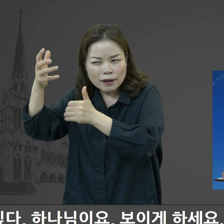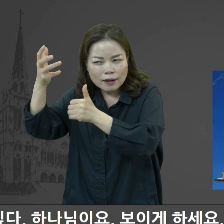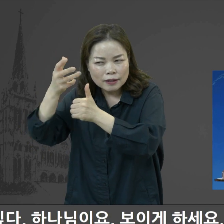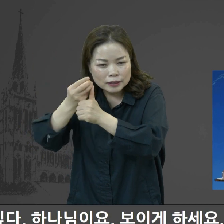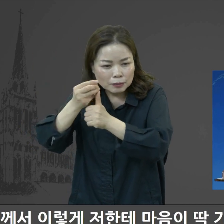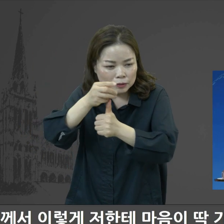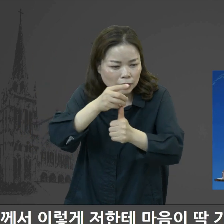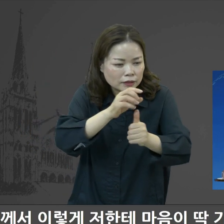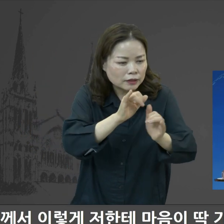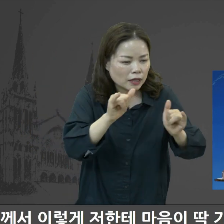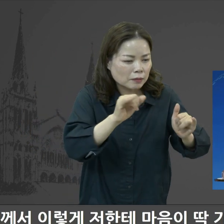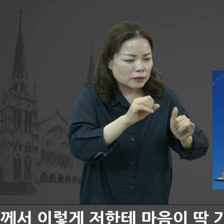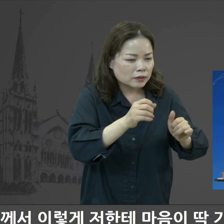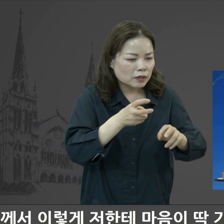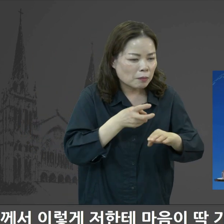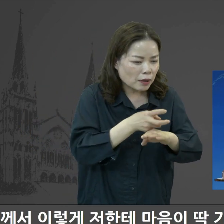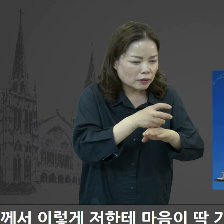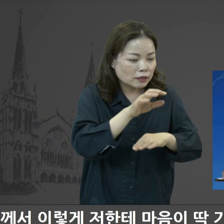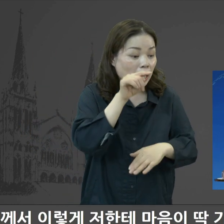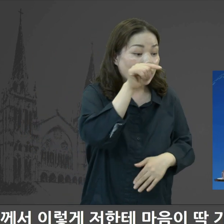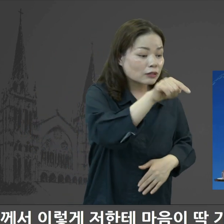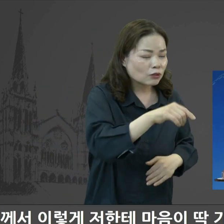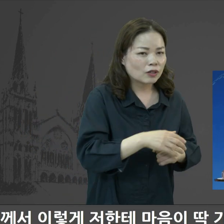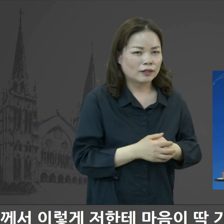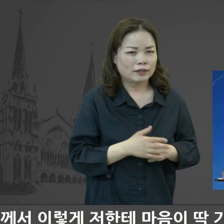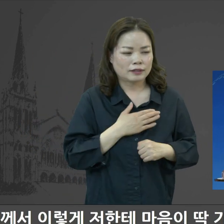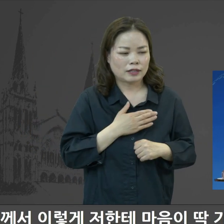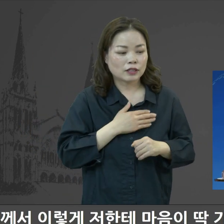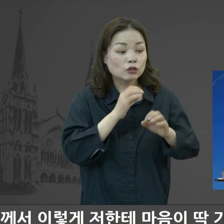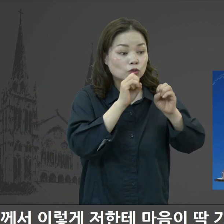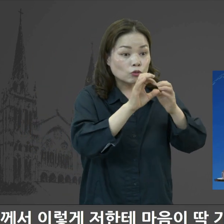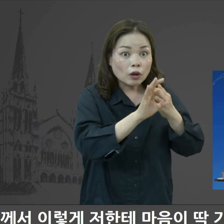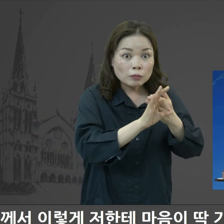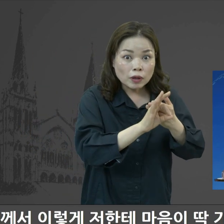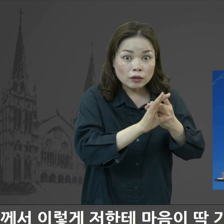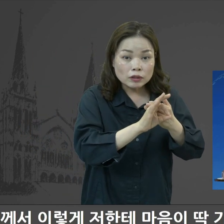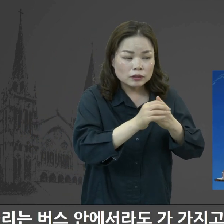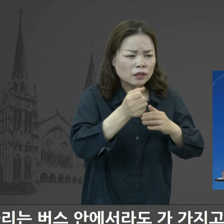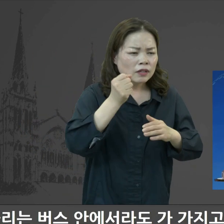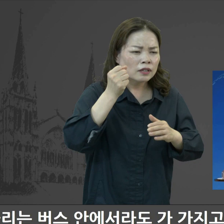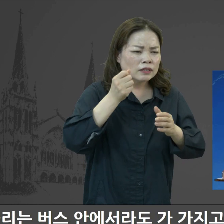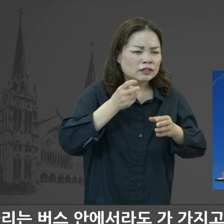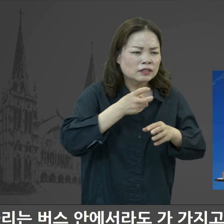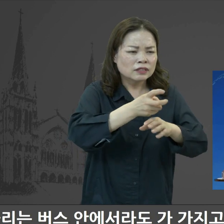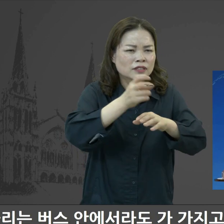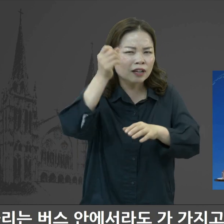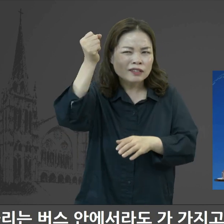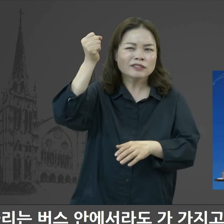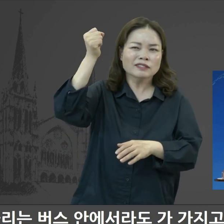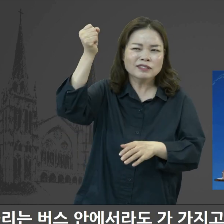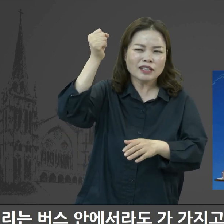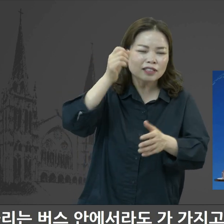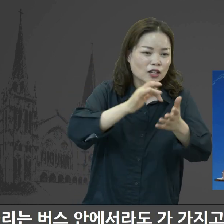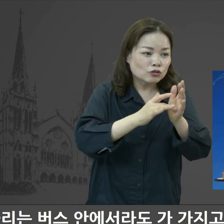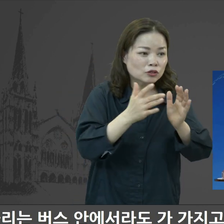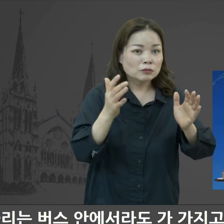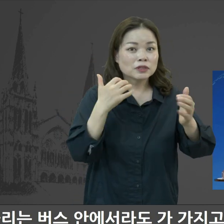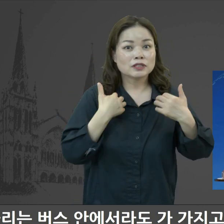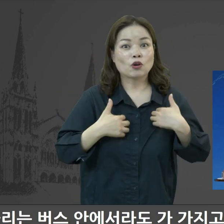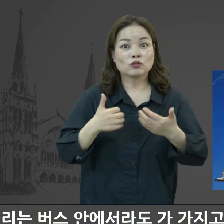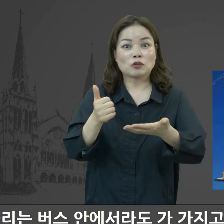그 사람한테 제가 흔들리는 버스 안에서라도 가가지고 제가 가서 전도하면요, 그 흔들리는 버스 안에서요 그 사람이 예수님